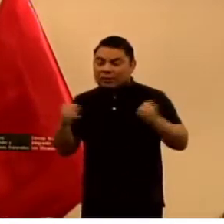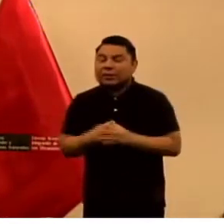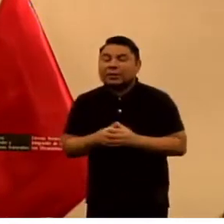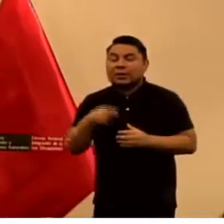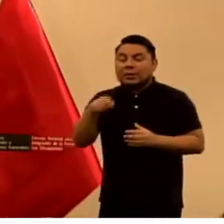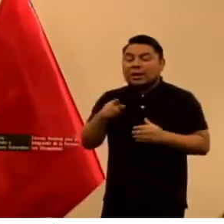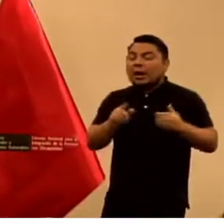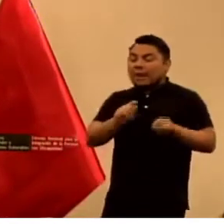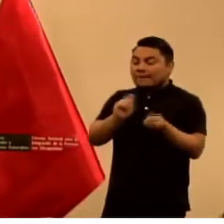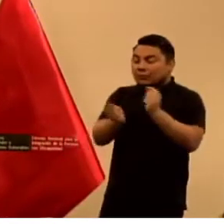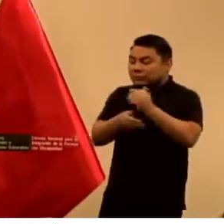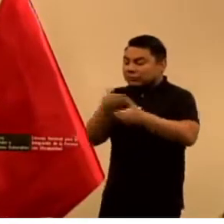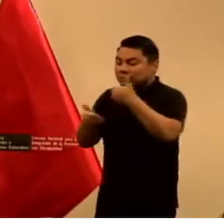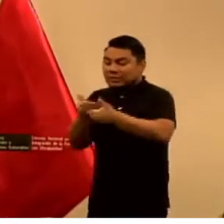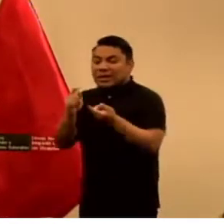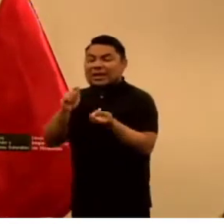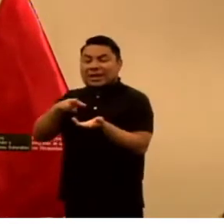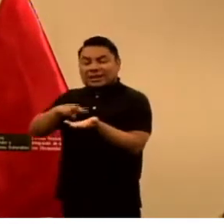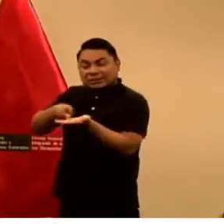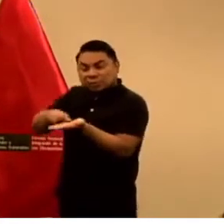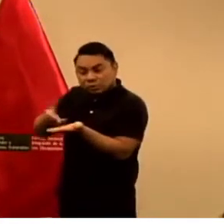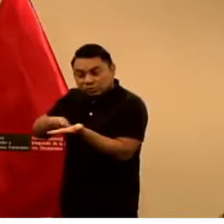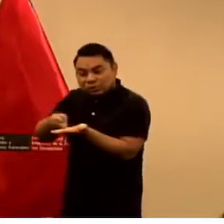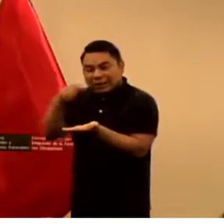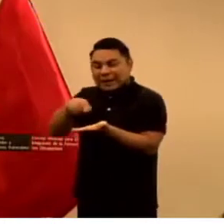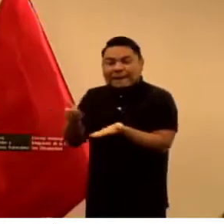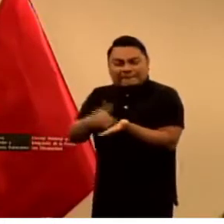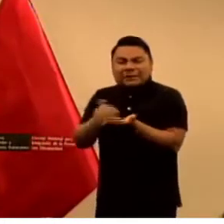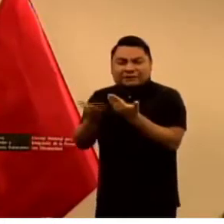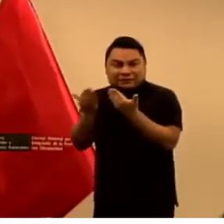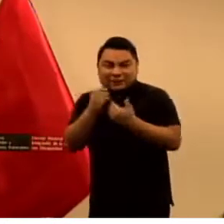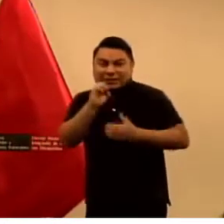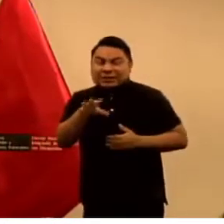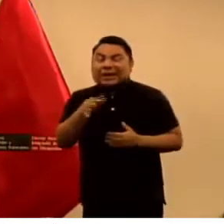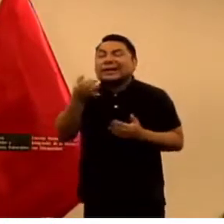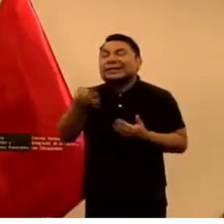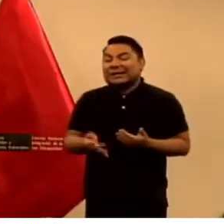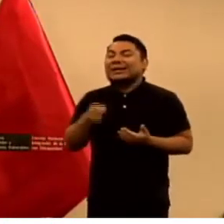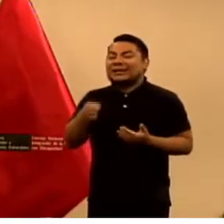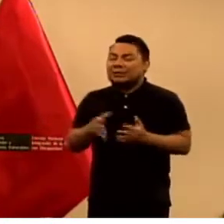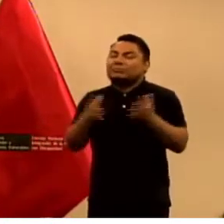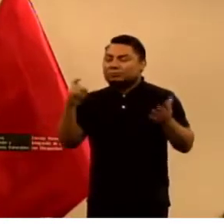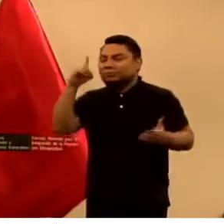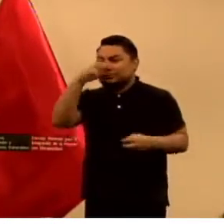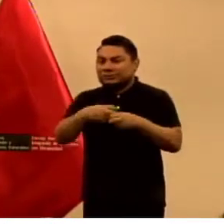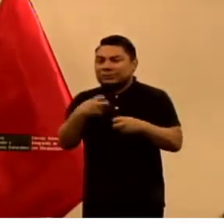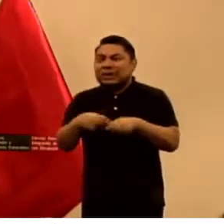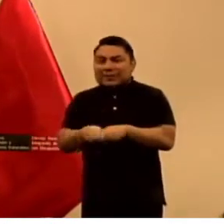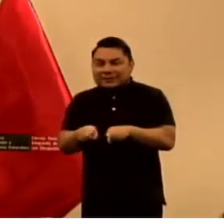de traducción, que podría parecer el más sencillo de todos los que les he mencionado hasta ahora, en realidad fue bastante complejo